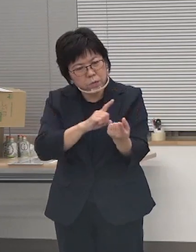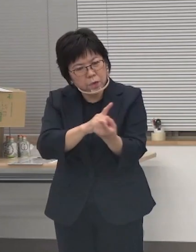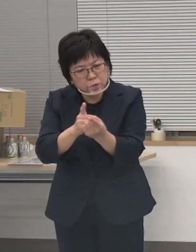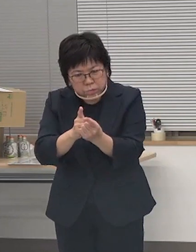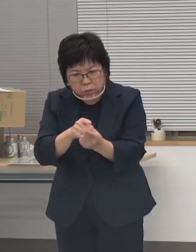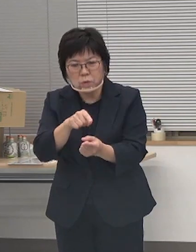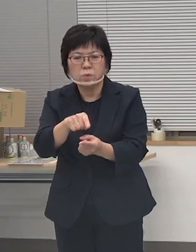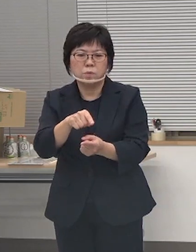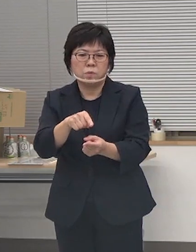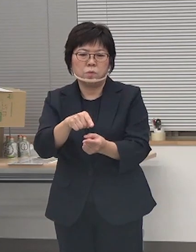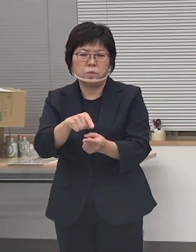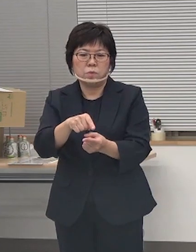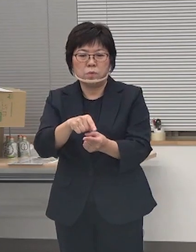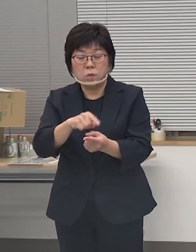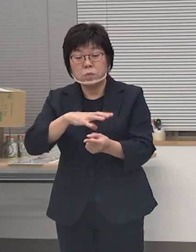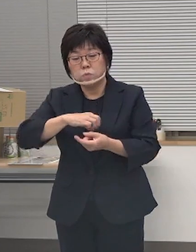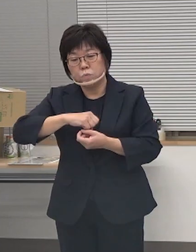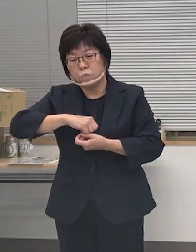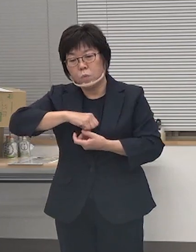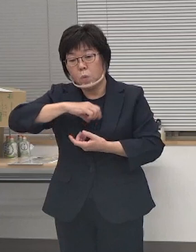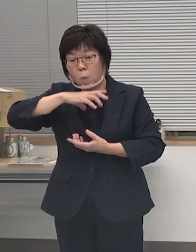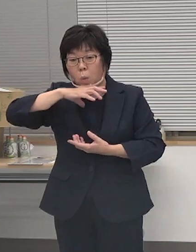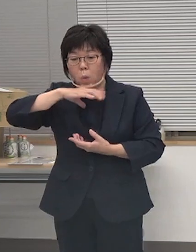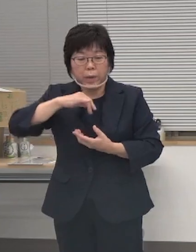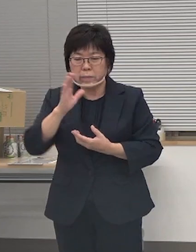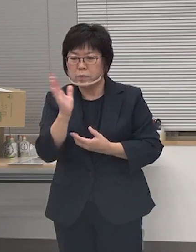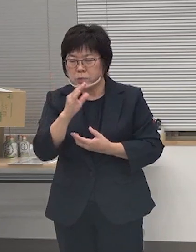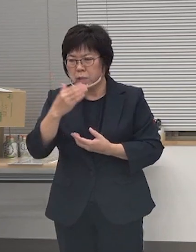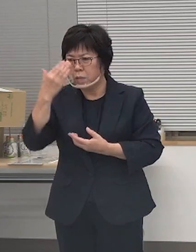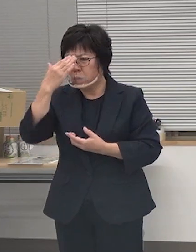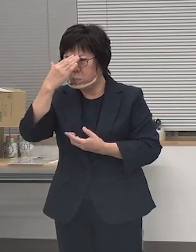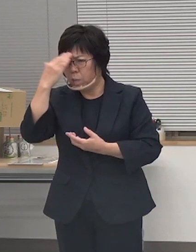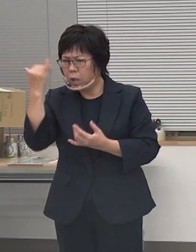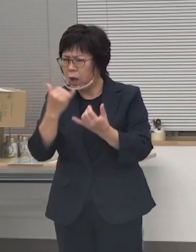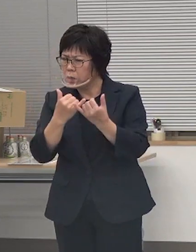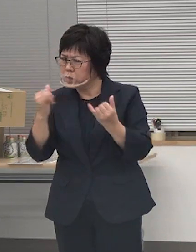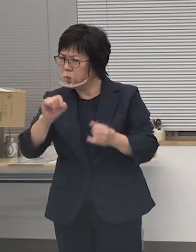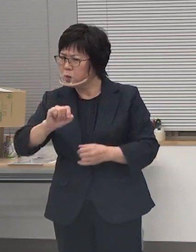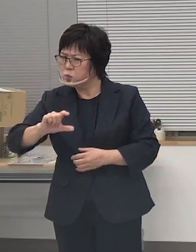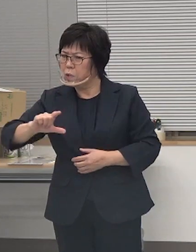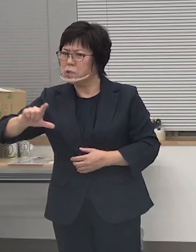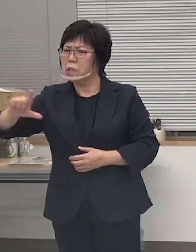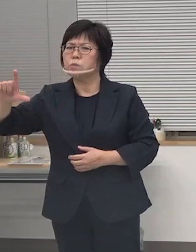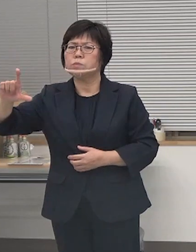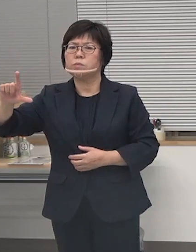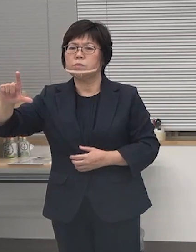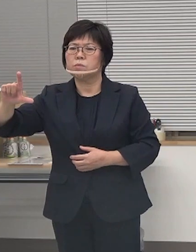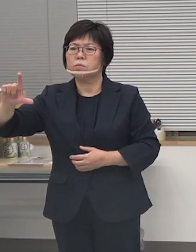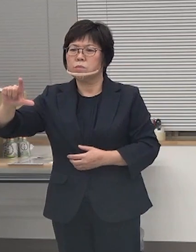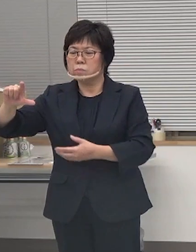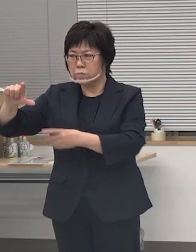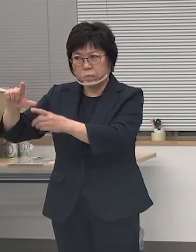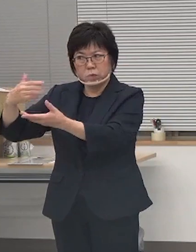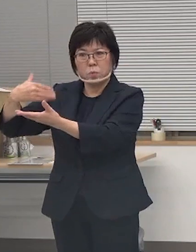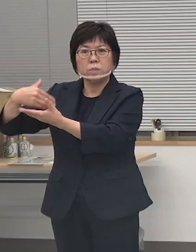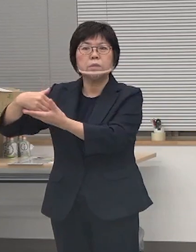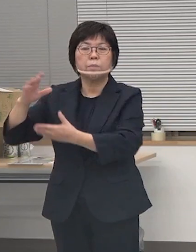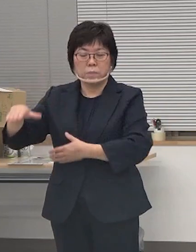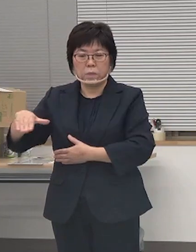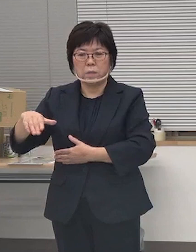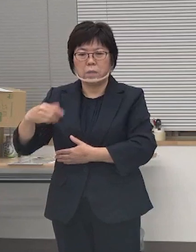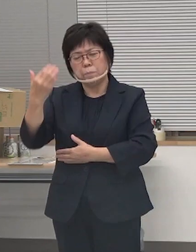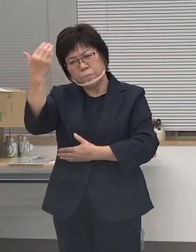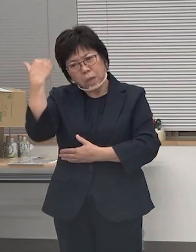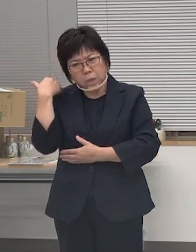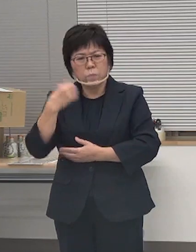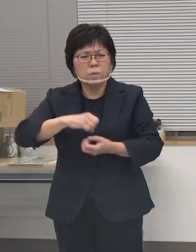方から若い方に患者さんが移りつつあって、パターンが変わっているのではないかと、そこについても留意